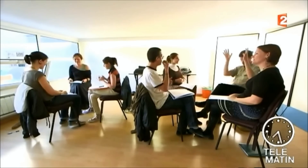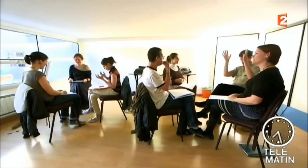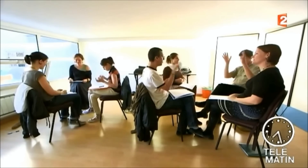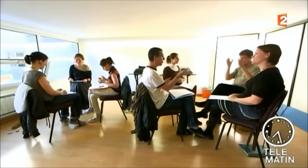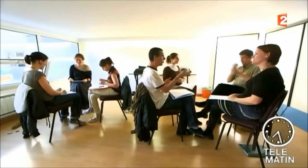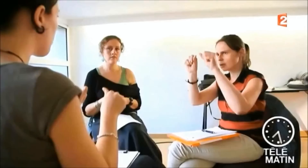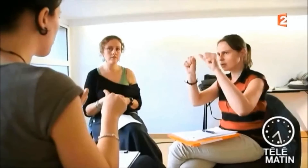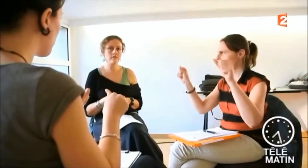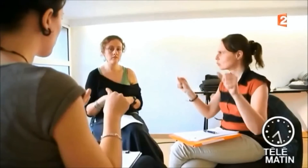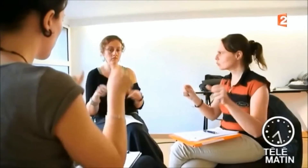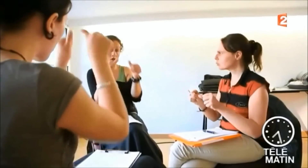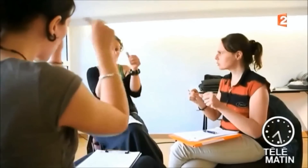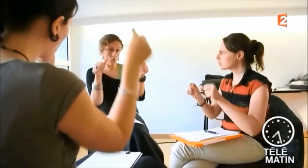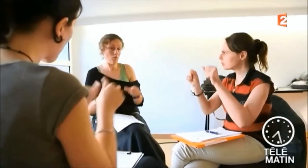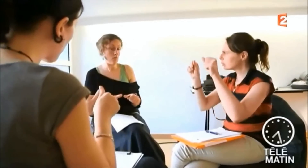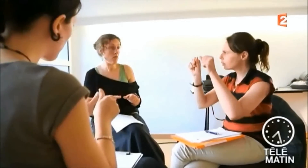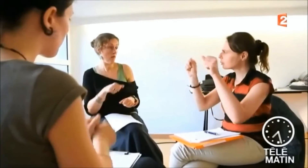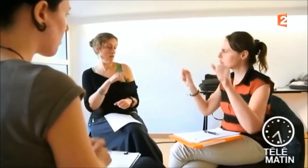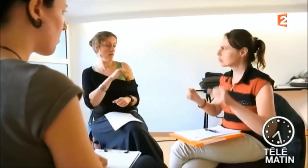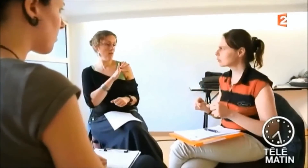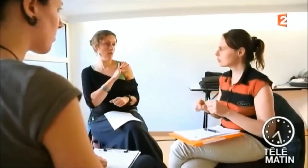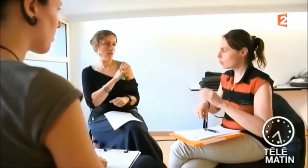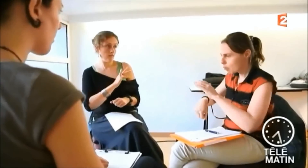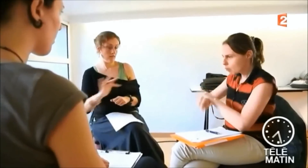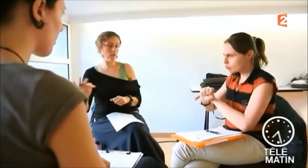pouvoir converser un petit peu. Après, chacun est libre